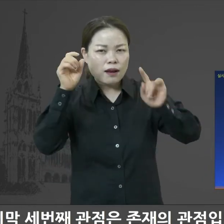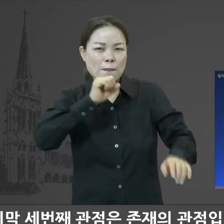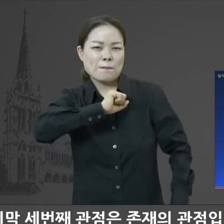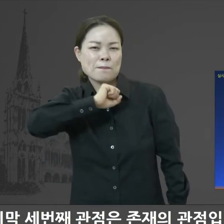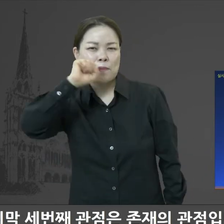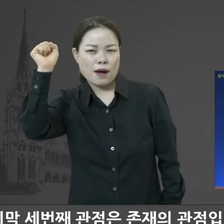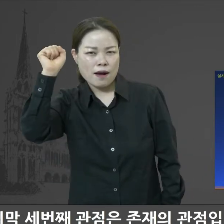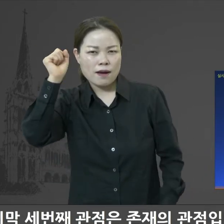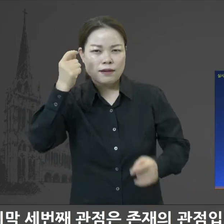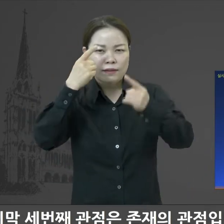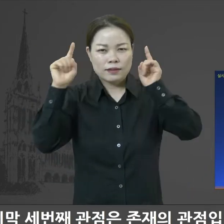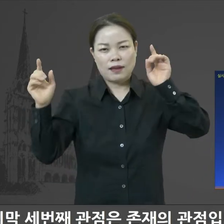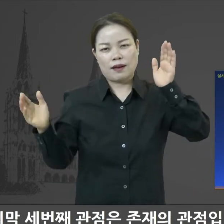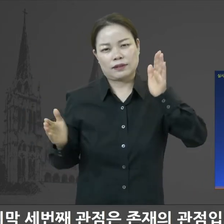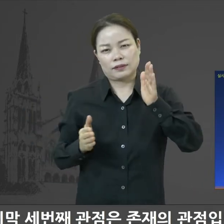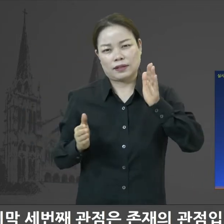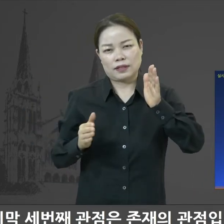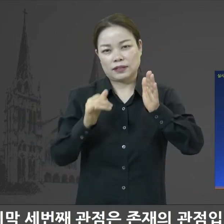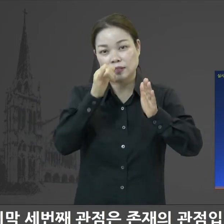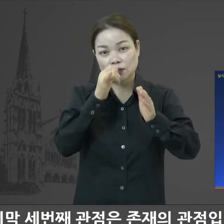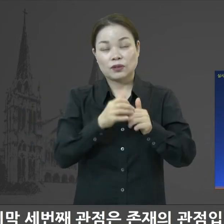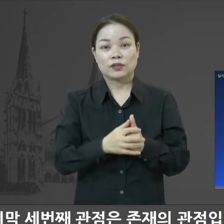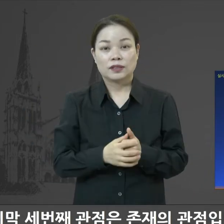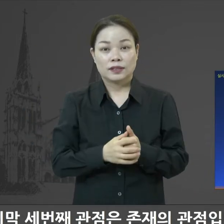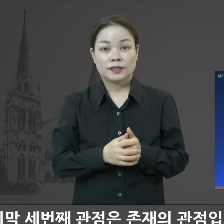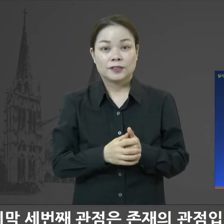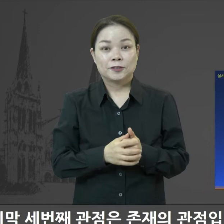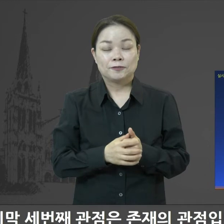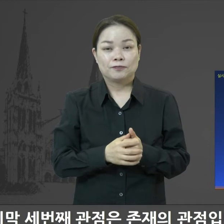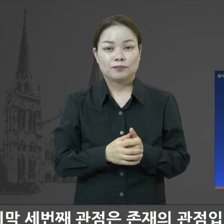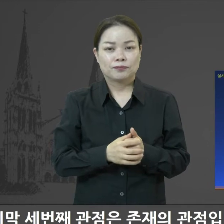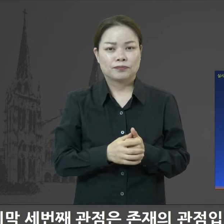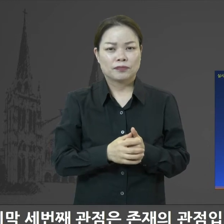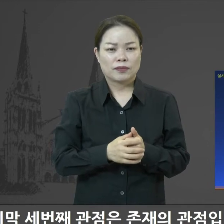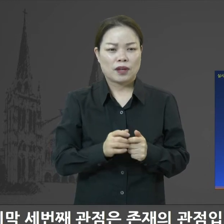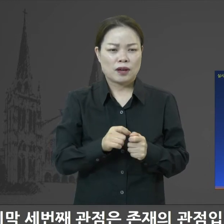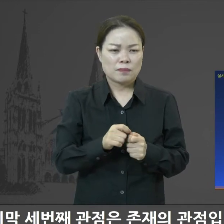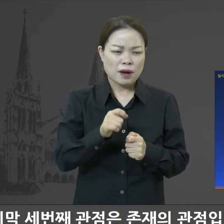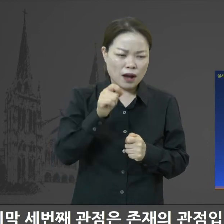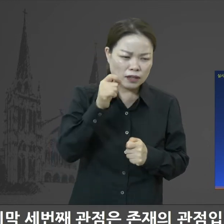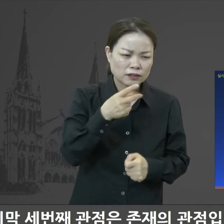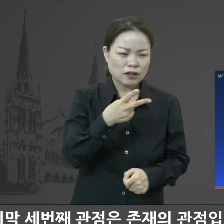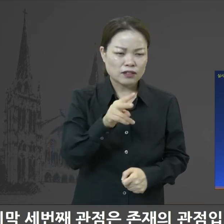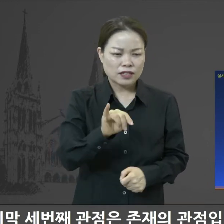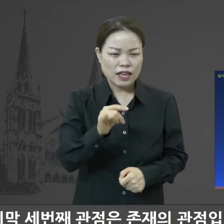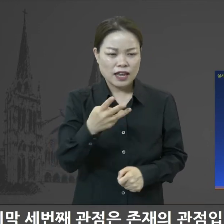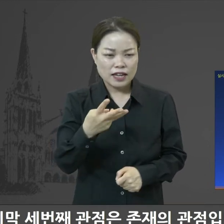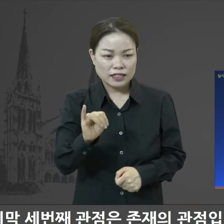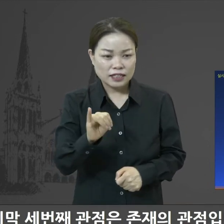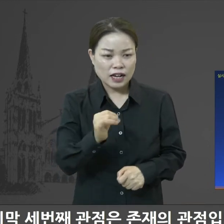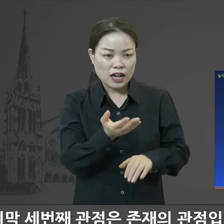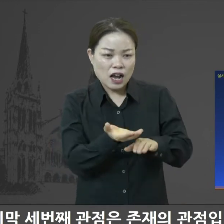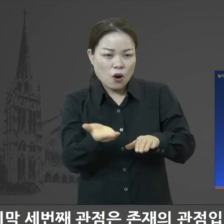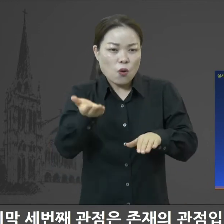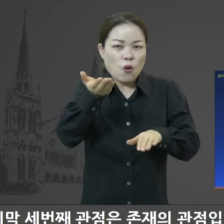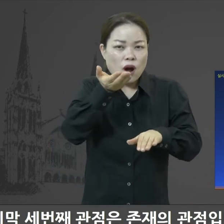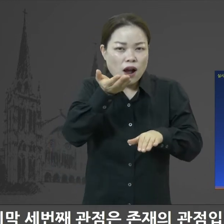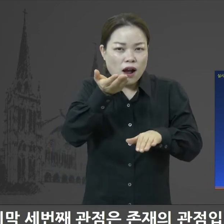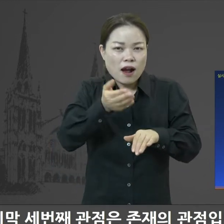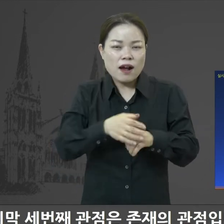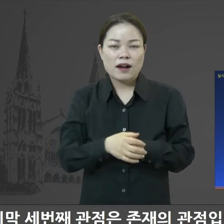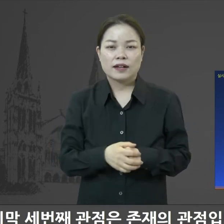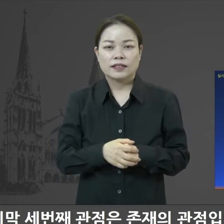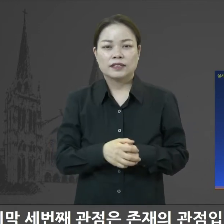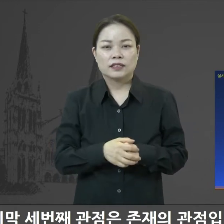합격해서 대학생이 되는 것, 혹은 만년 대리가 승진해서 과장이 되는 것,